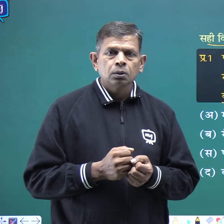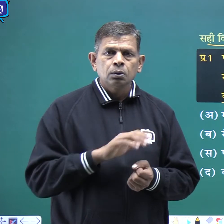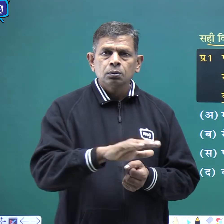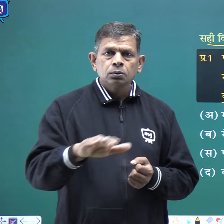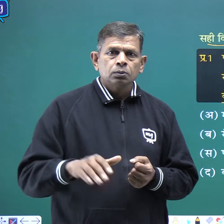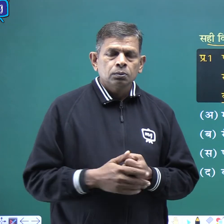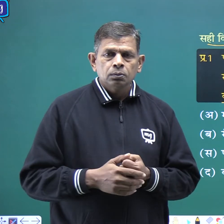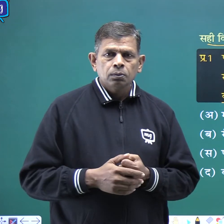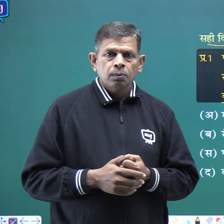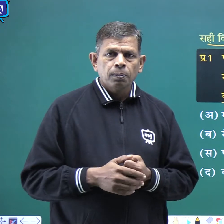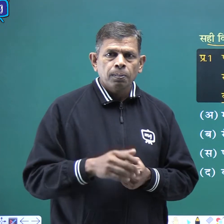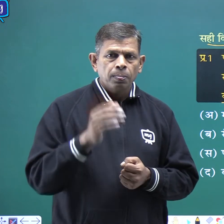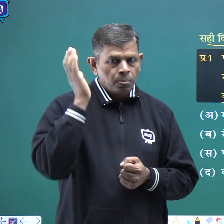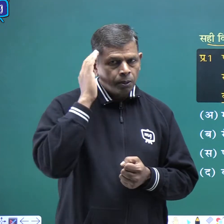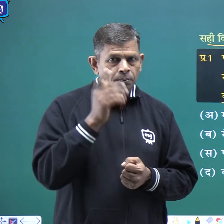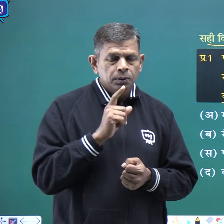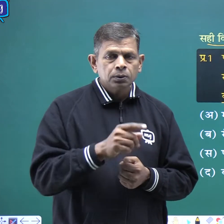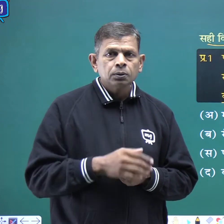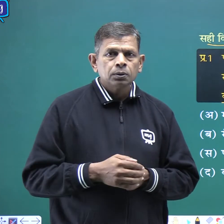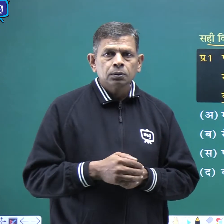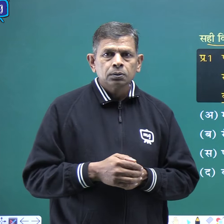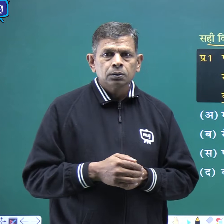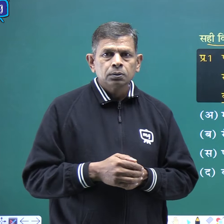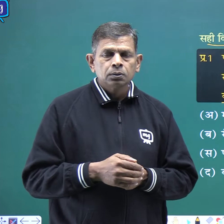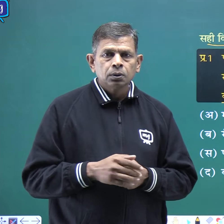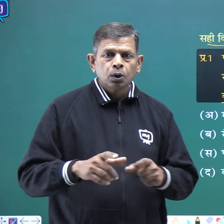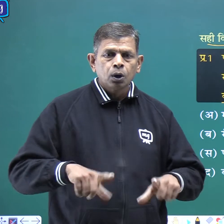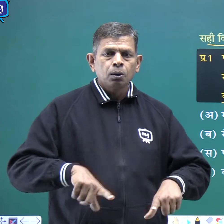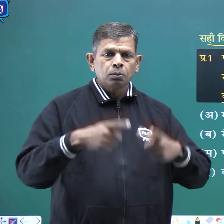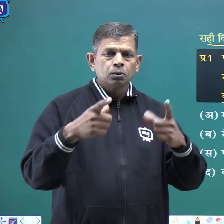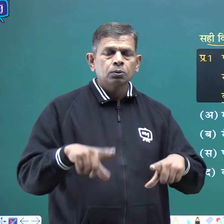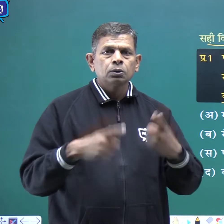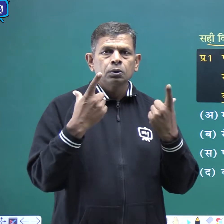बच्चों, तुम जानते हो ना, पौधों के